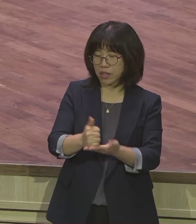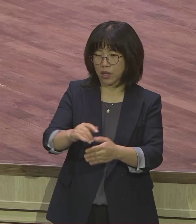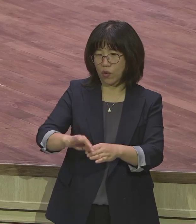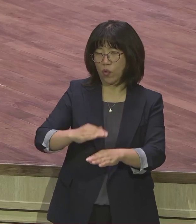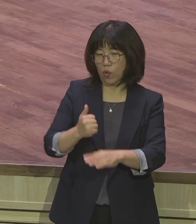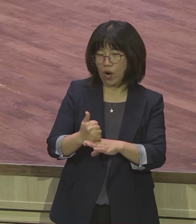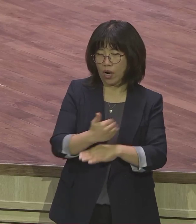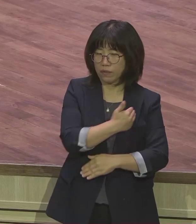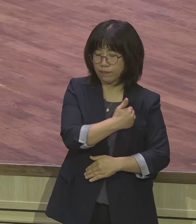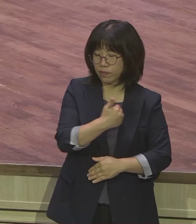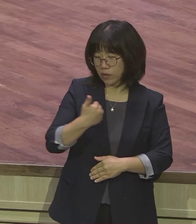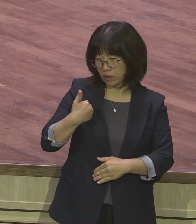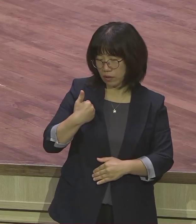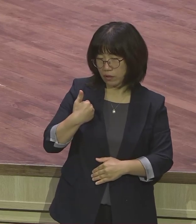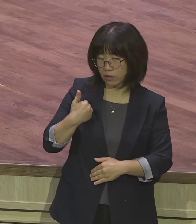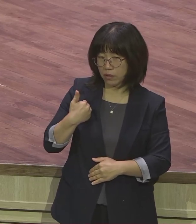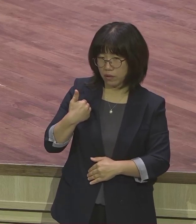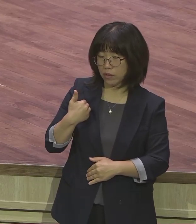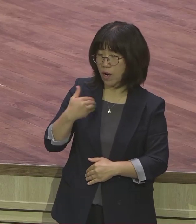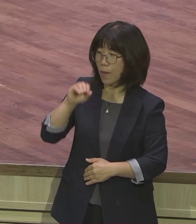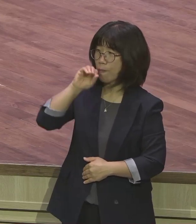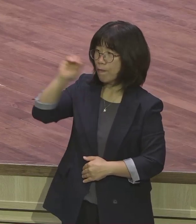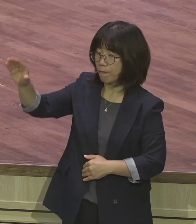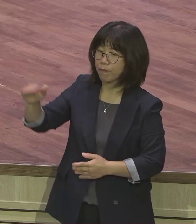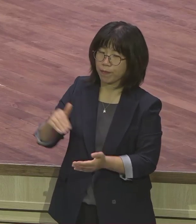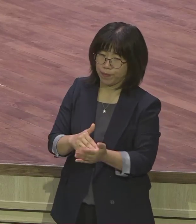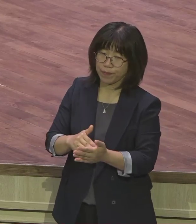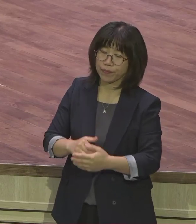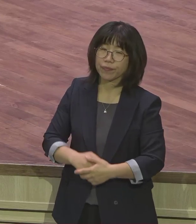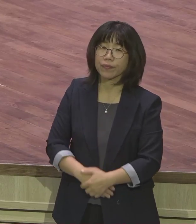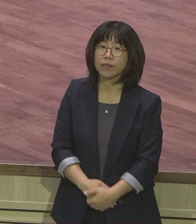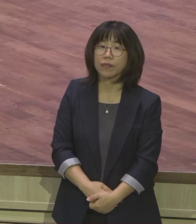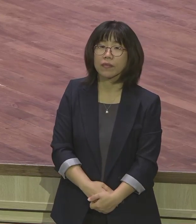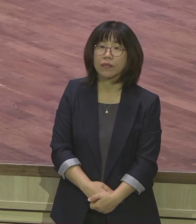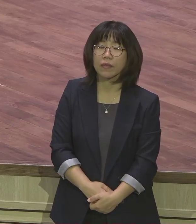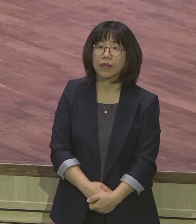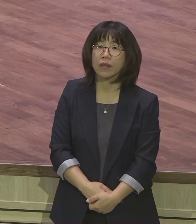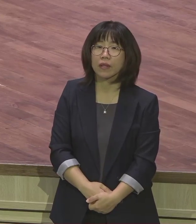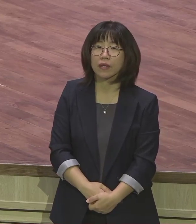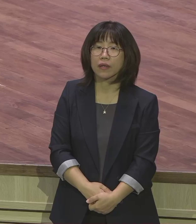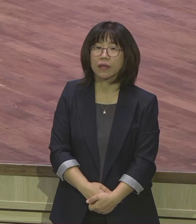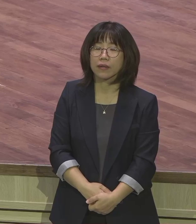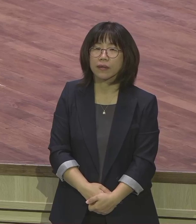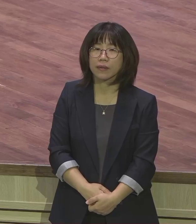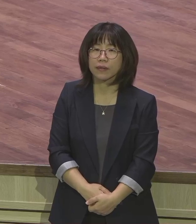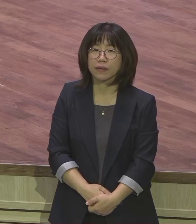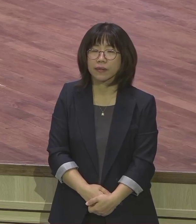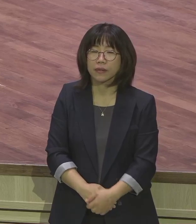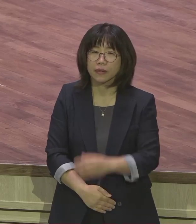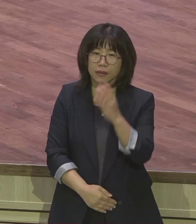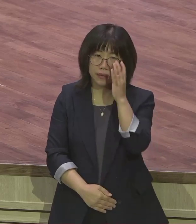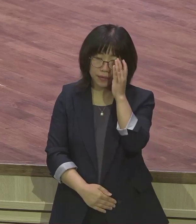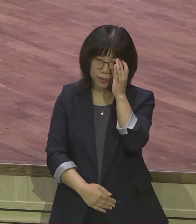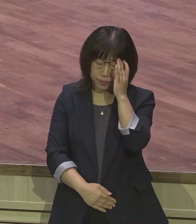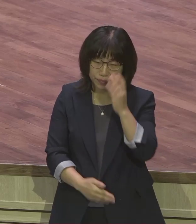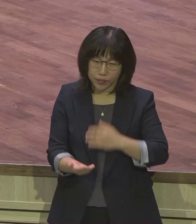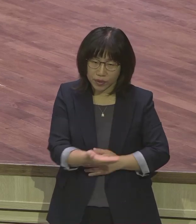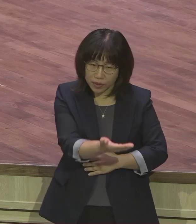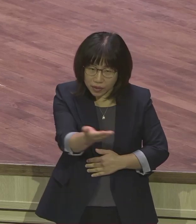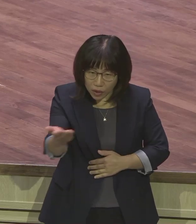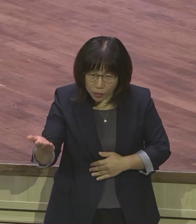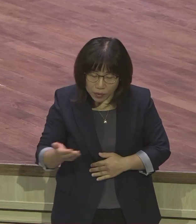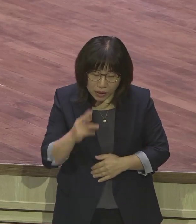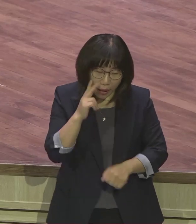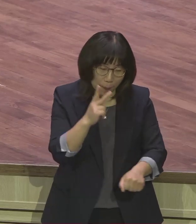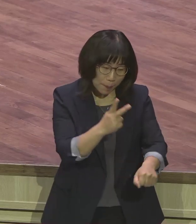그러니까 당당하게 선포한 것입니다 그런데 과연 현실의 삶 속에 사도 바울처럼 살 수